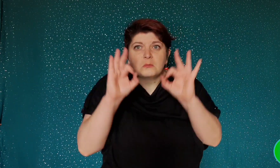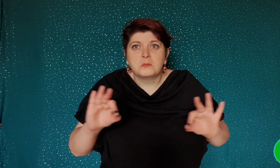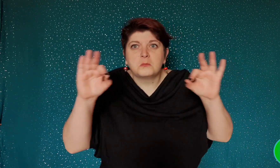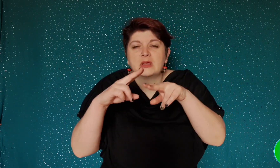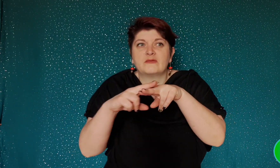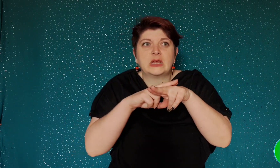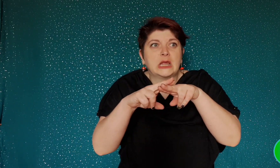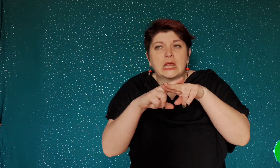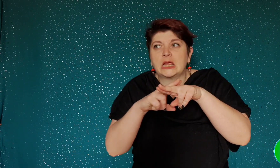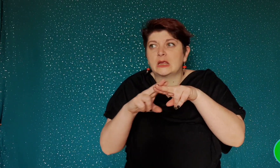Il n'y avait rien.